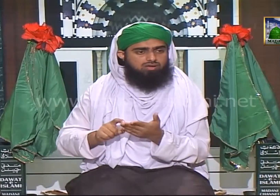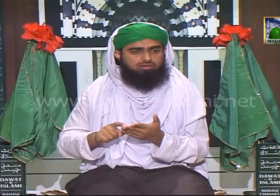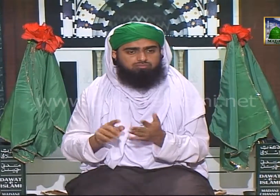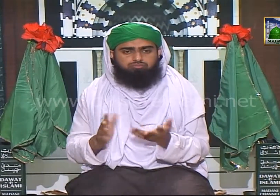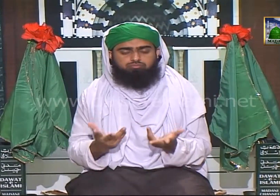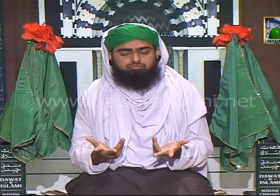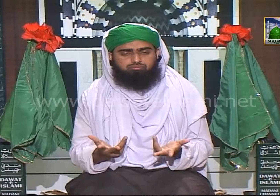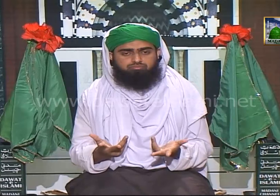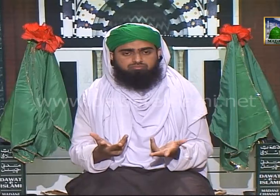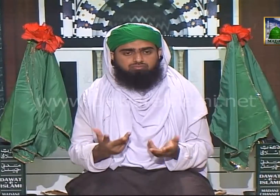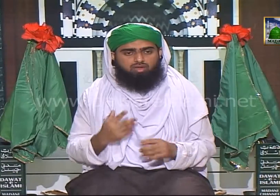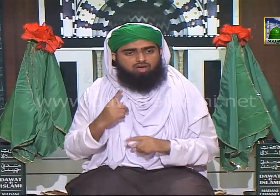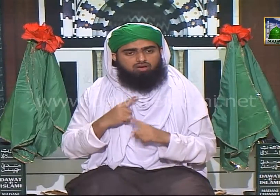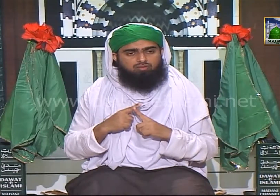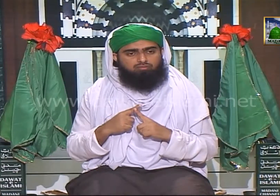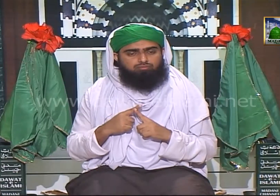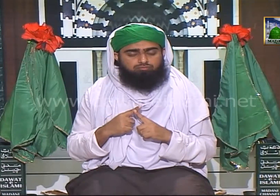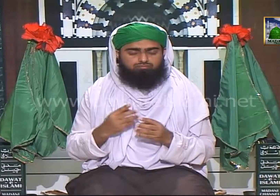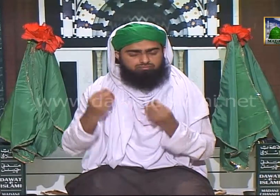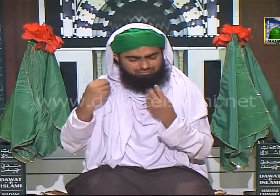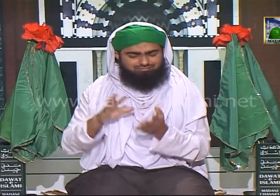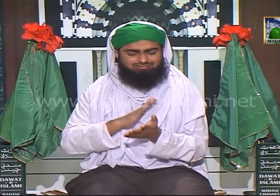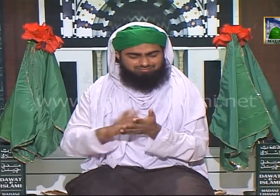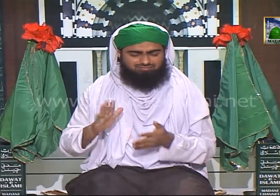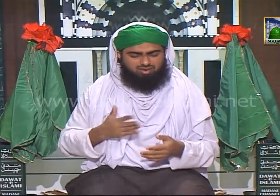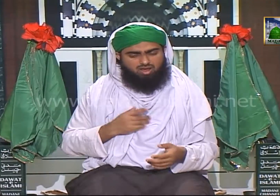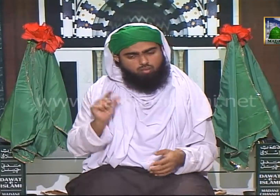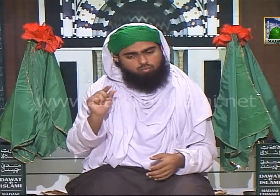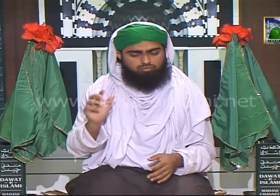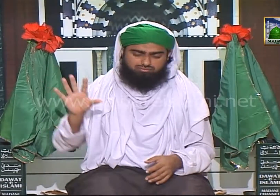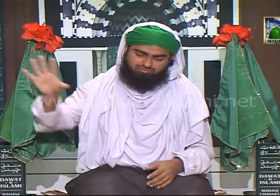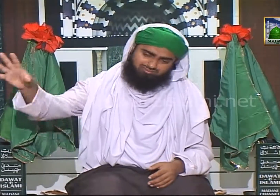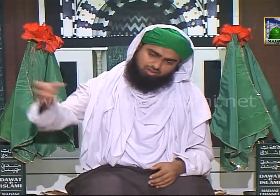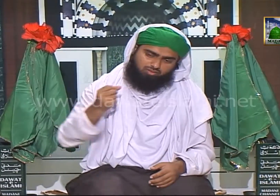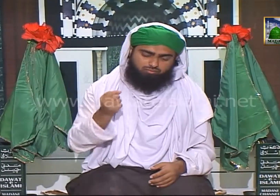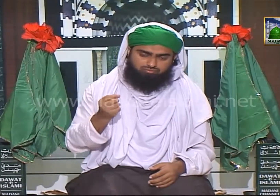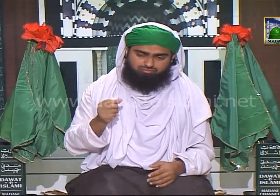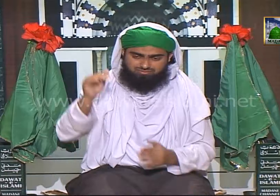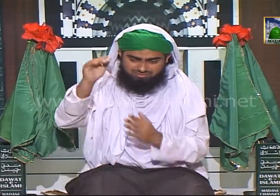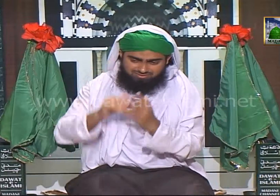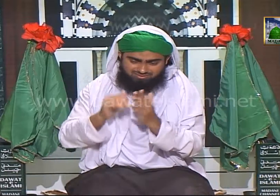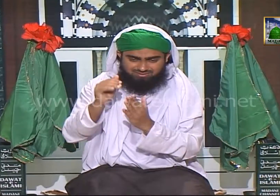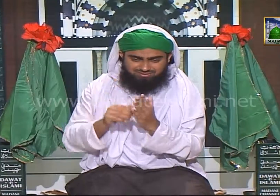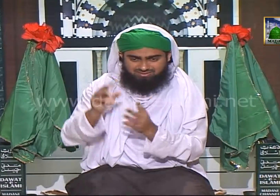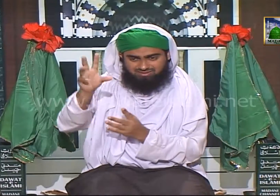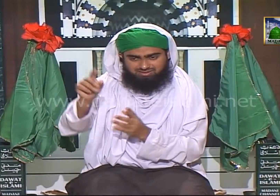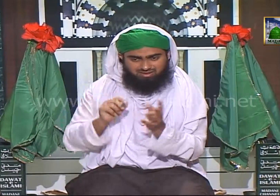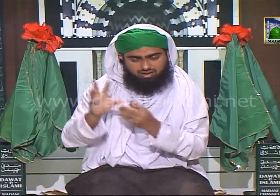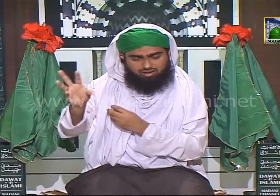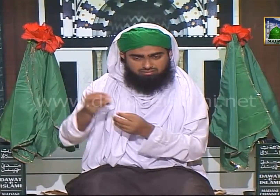تو جرم ہے. پھر فوراً دوسرا دن میں خیال آیا کہ تھوڑی سی مٹی میں کیا چلتا ہے, تو اس بزرگ نے یہ سوچا کہ یار چلتا ہے, تھوڑی سی مٹی میں کیا